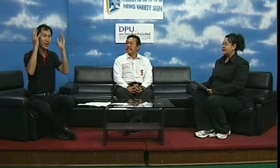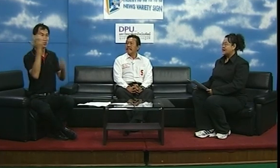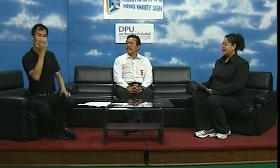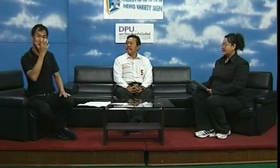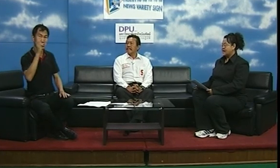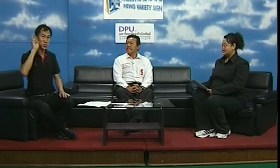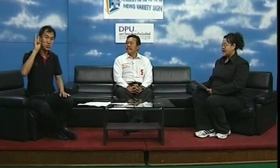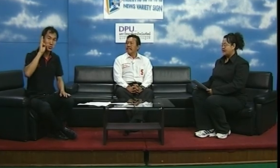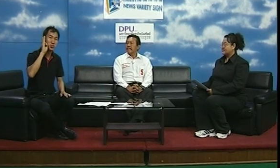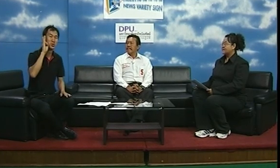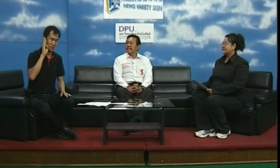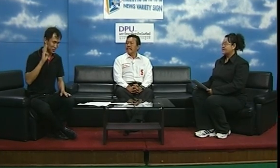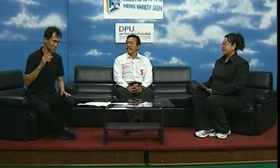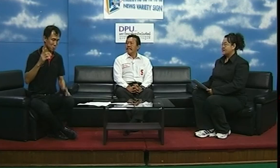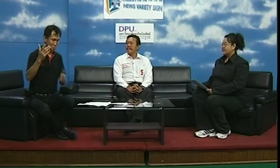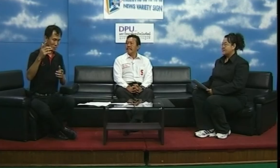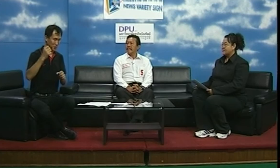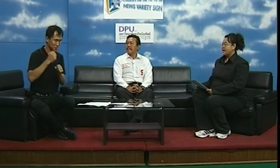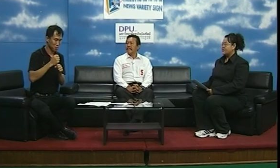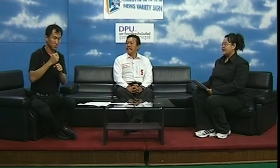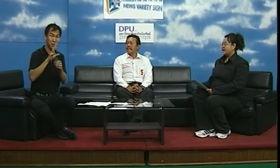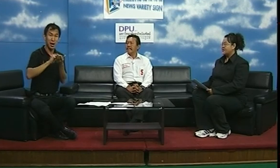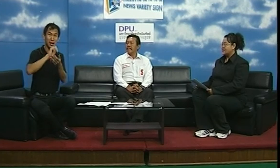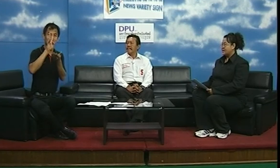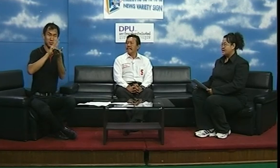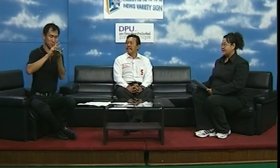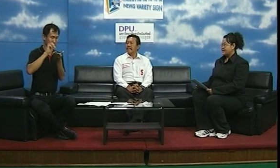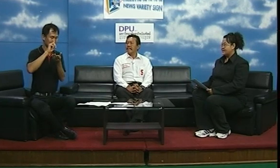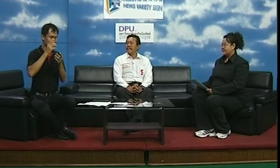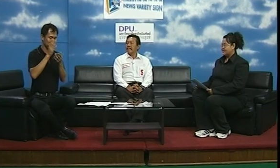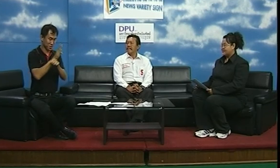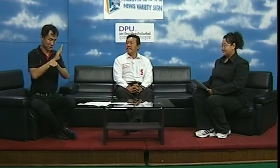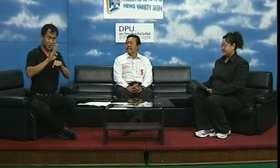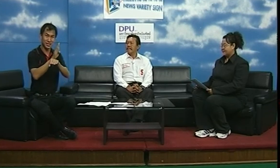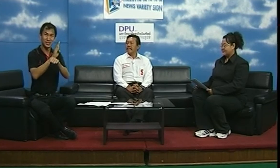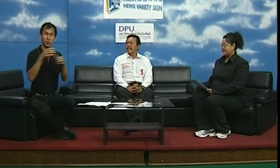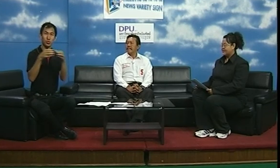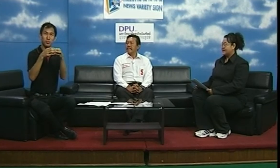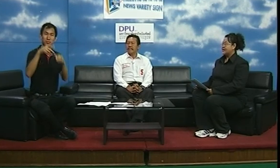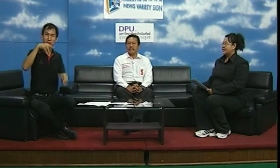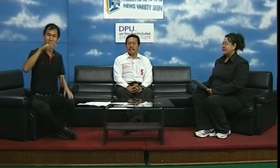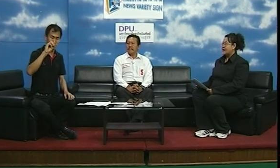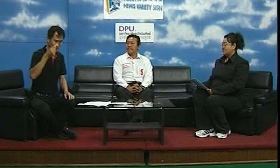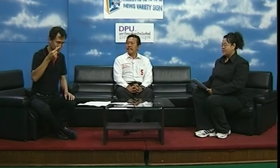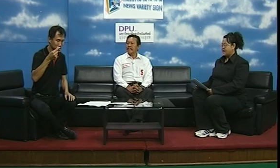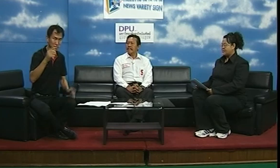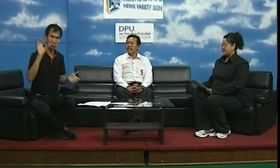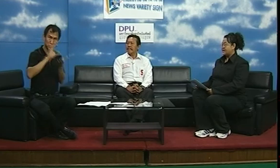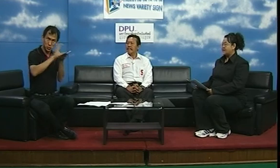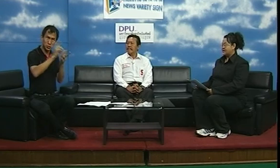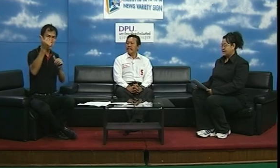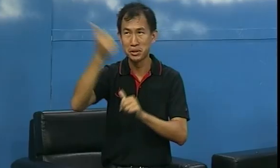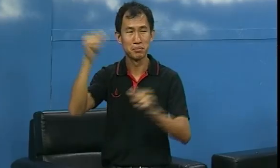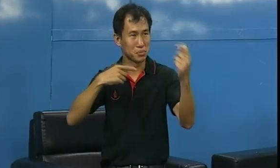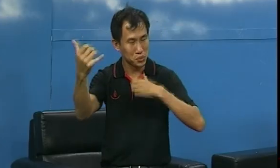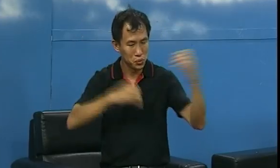โดย คณะนิเทศสาต์ มหาวยายธุกิบันดิต และกล่ม PMG